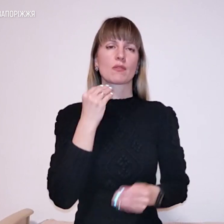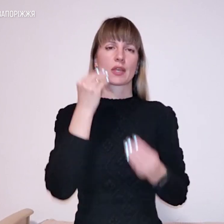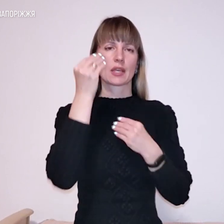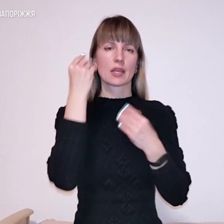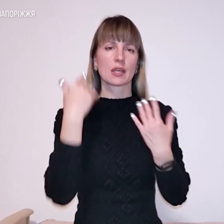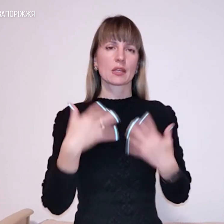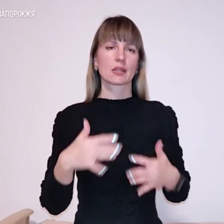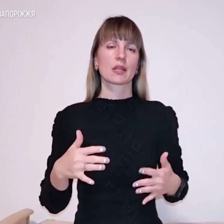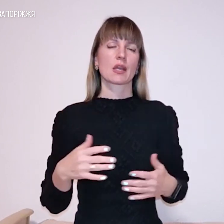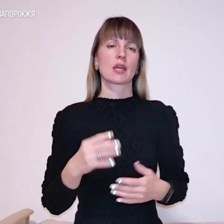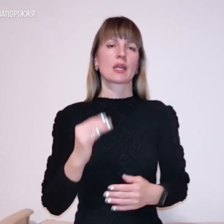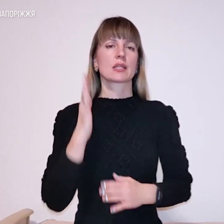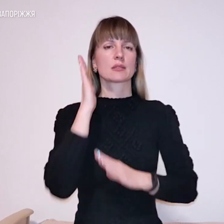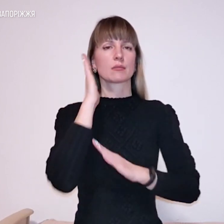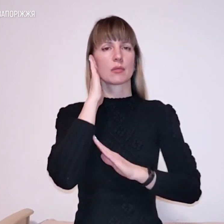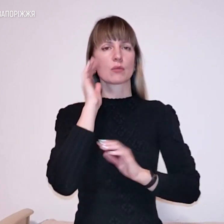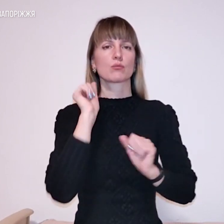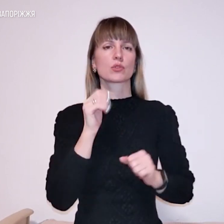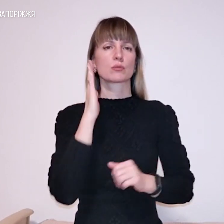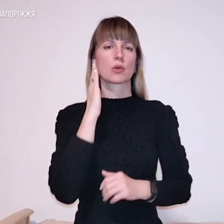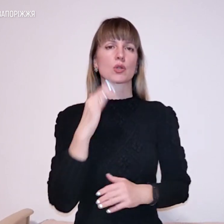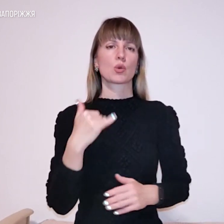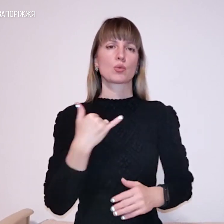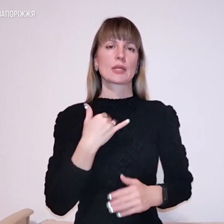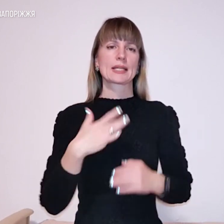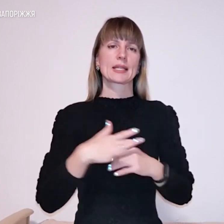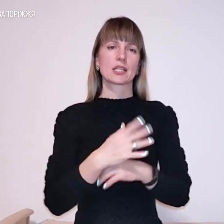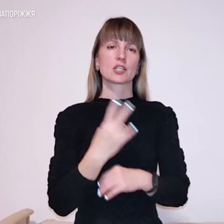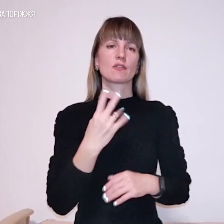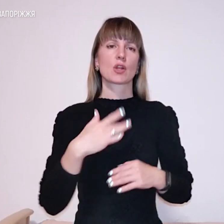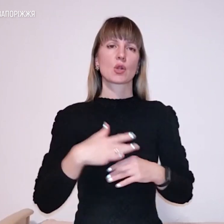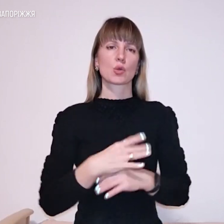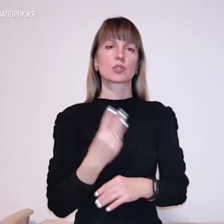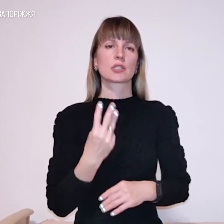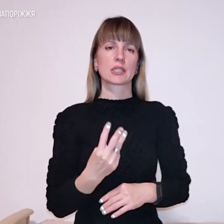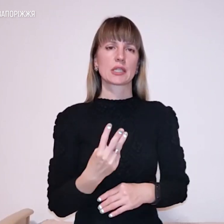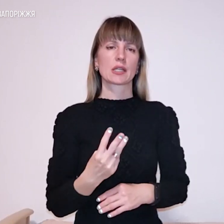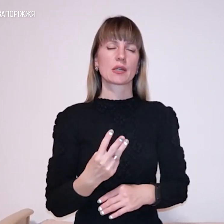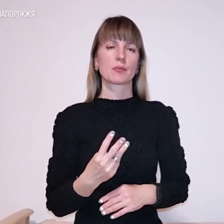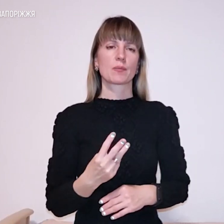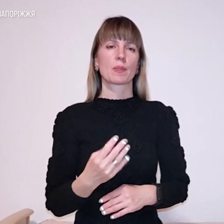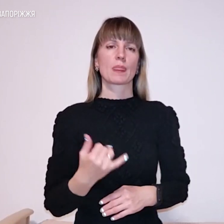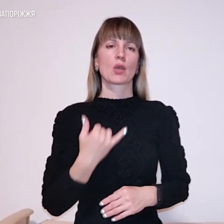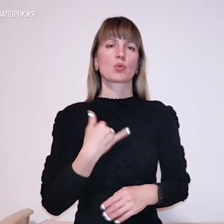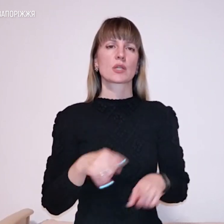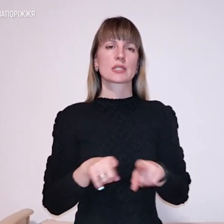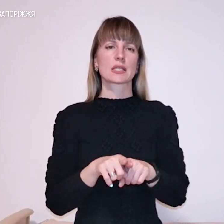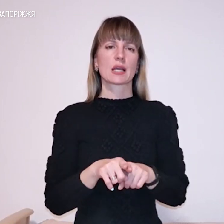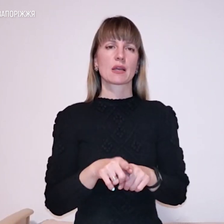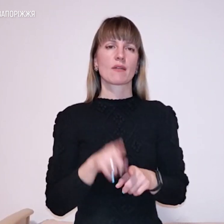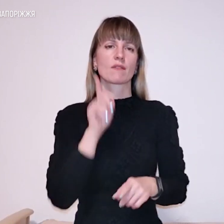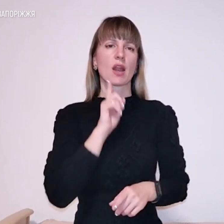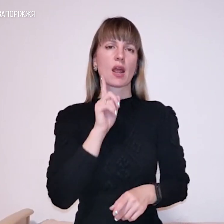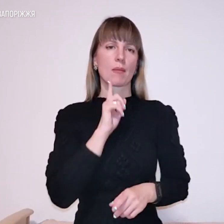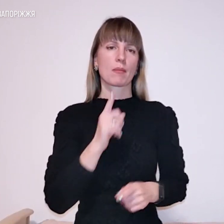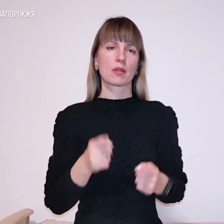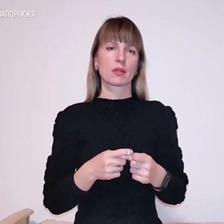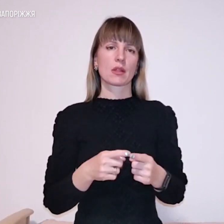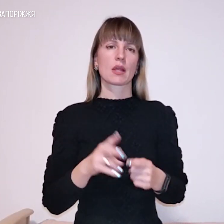І ночують, можуть ночувати у нас ніч, дві ночі, три. Ну, якби у нас такий перевалочний пункт, надовго у нас люди